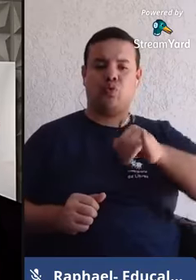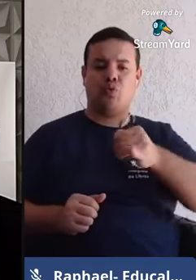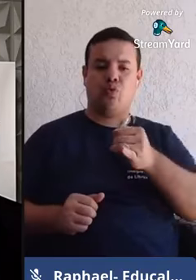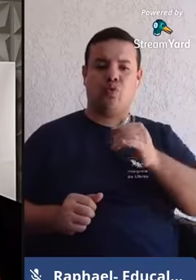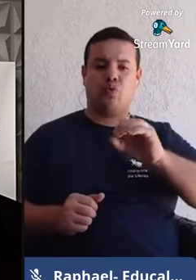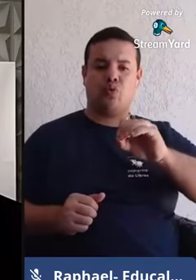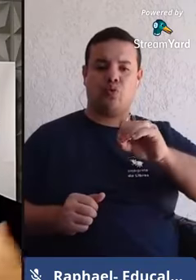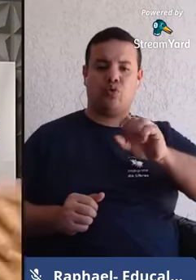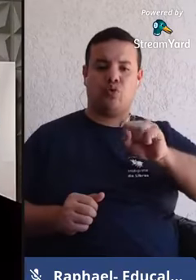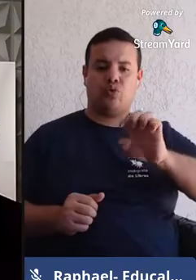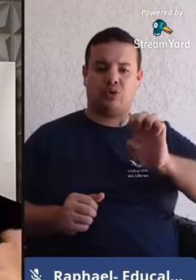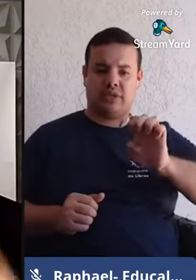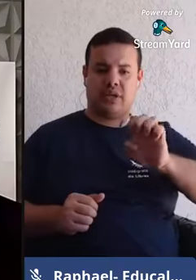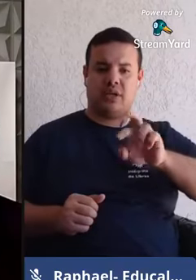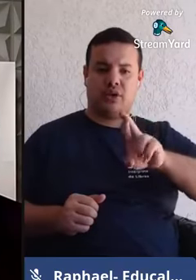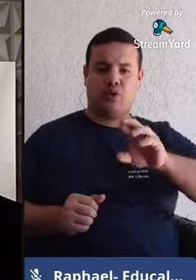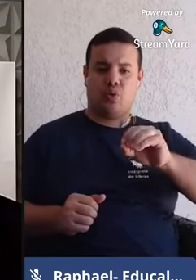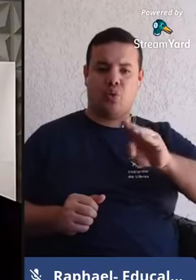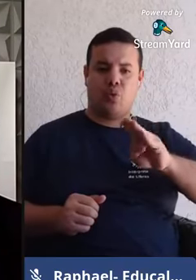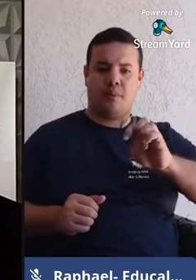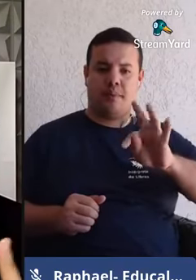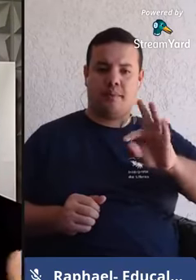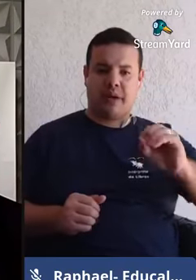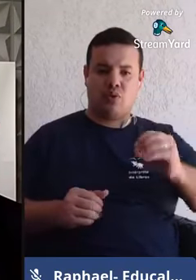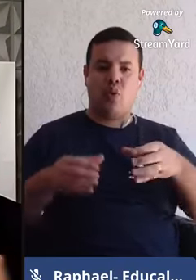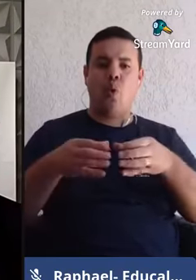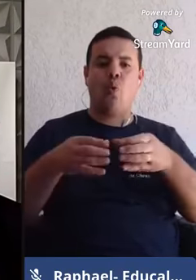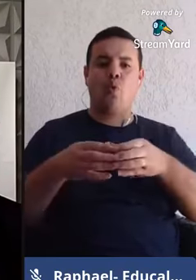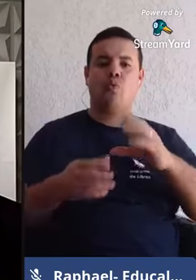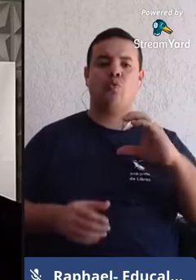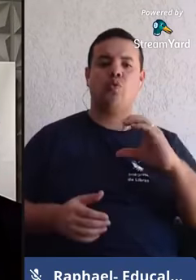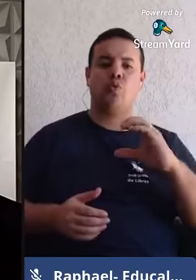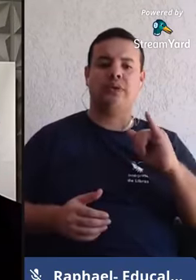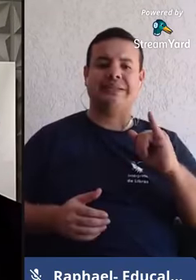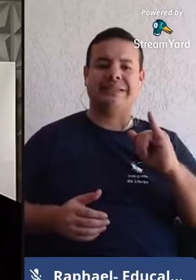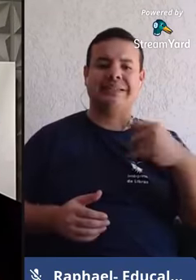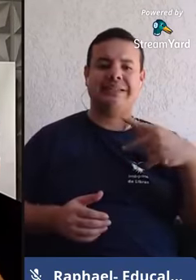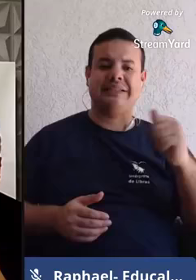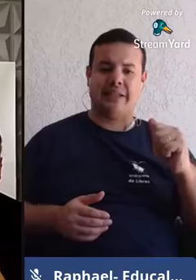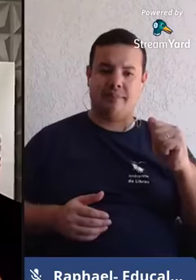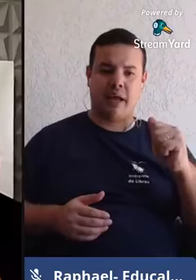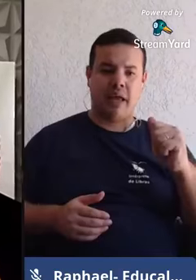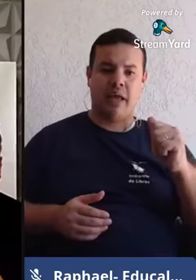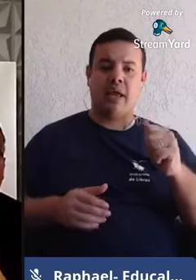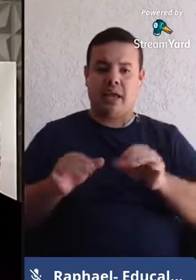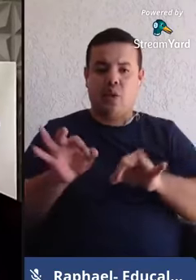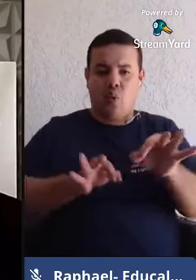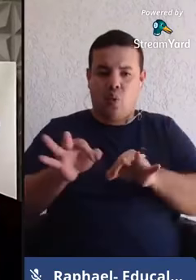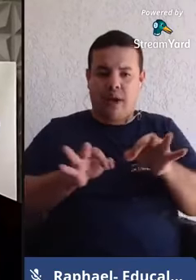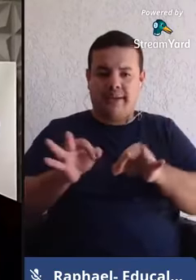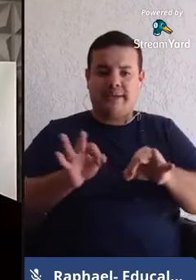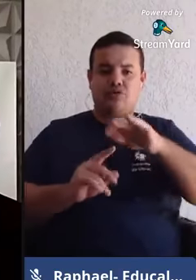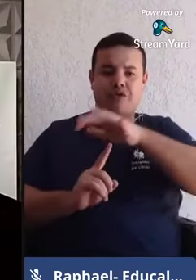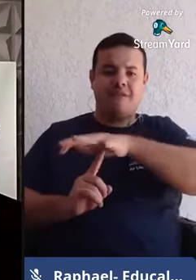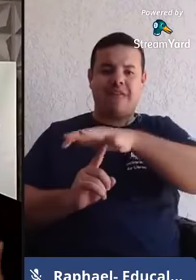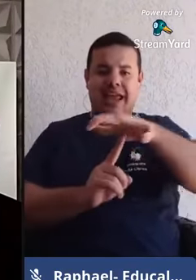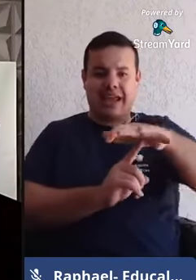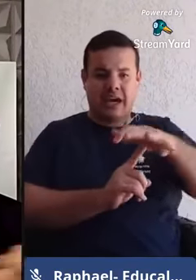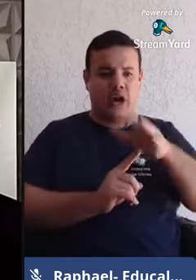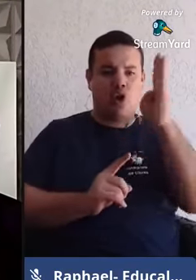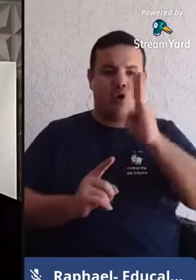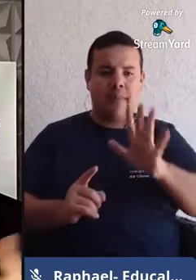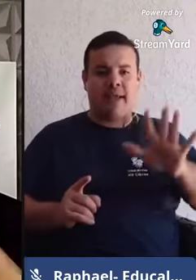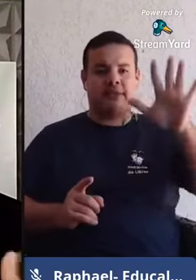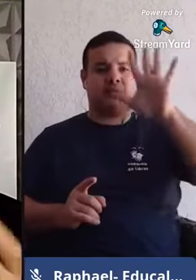Grupo CIPA, que era um dos maiores grupos de feira, de organização de feira do Brasil. E o que aconteceu? Ele